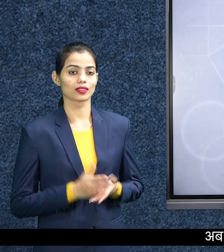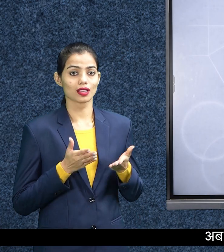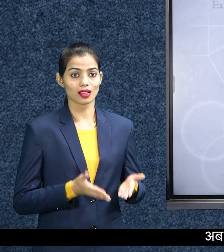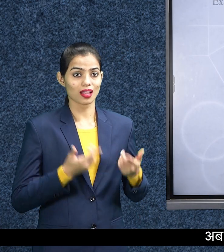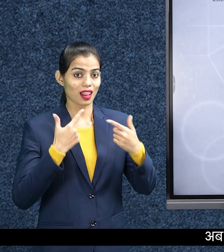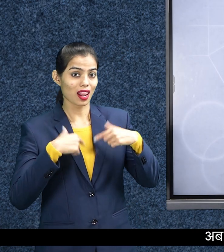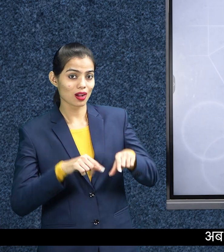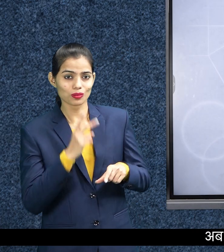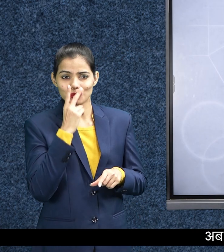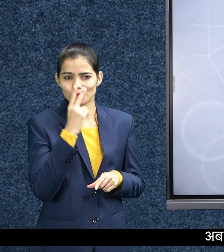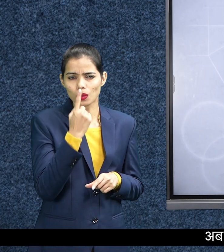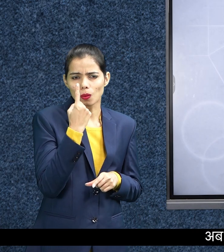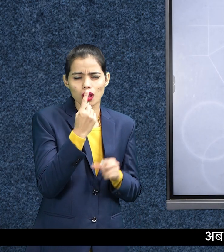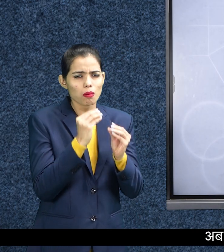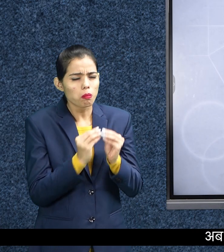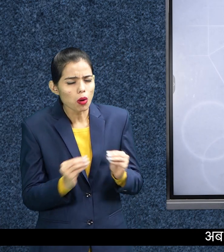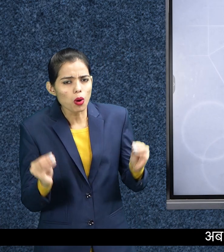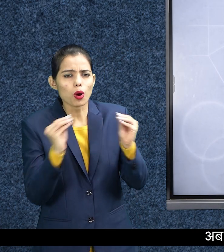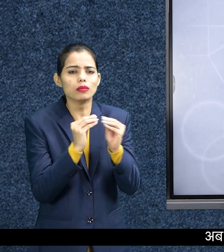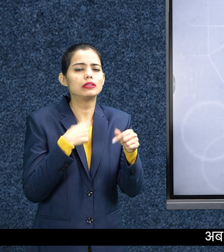अब हम एक और उदाहरण देखते हैं।